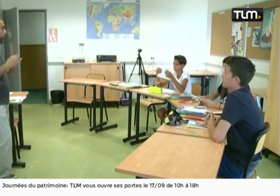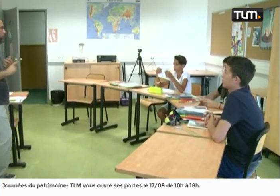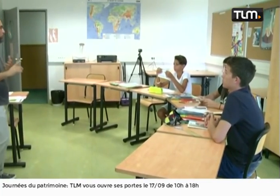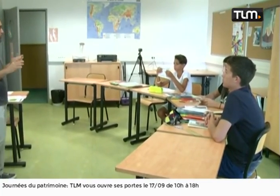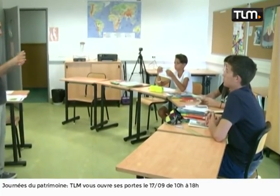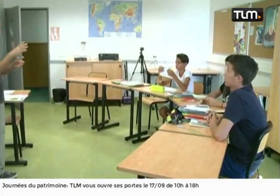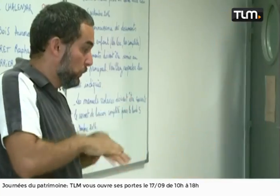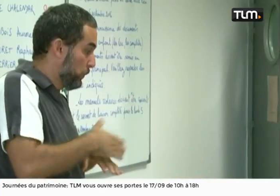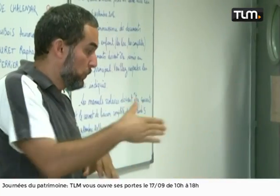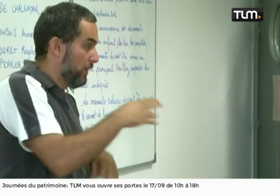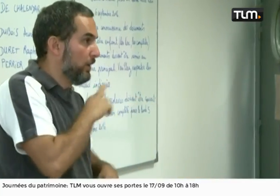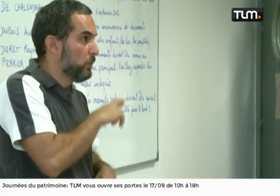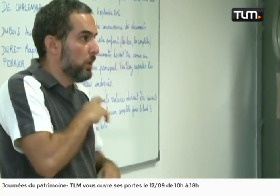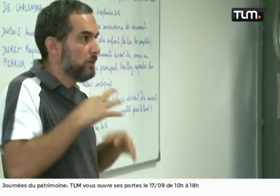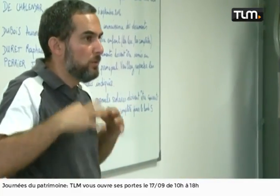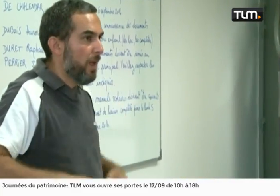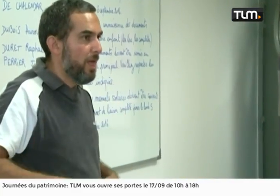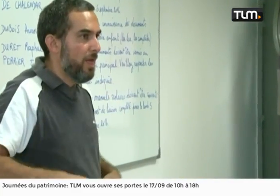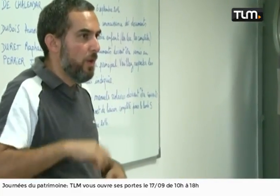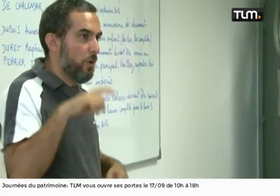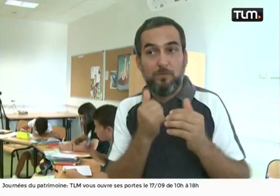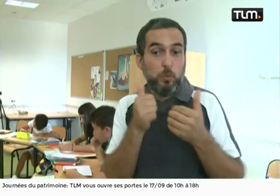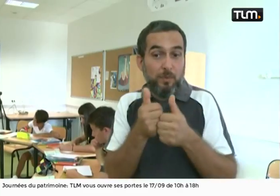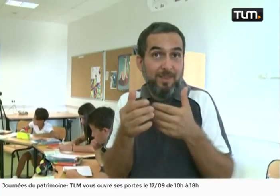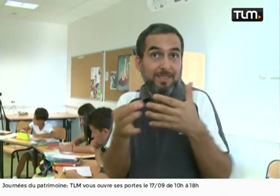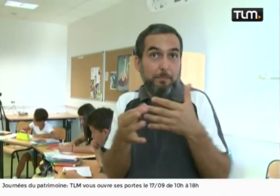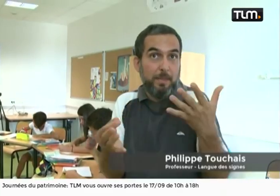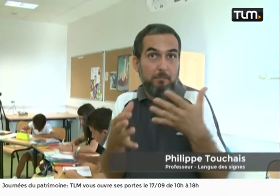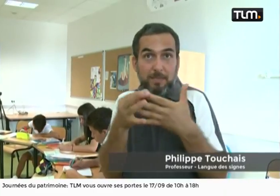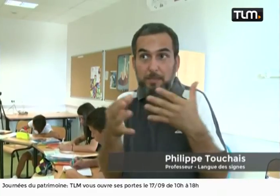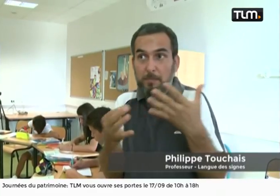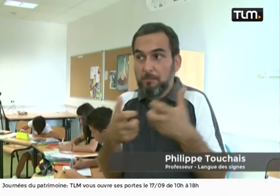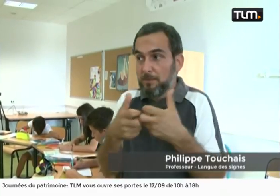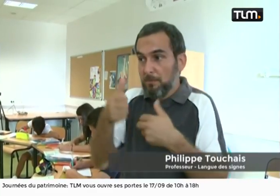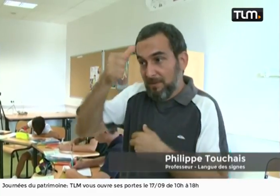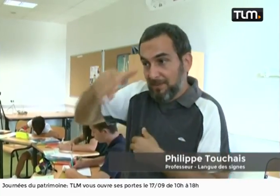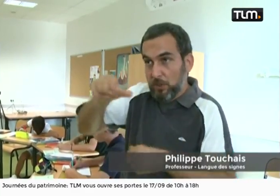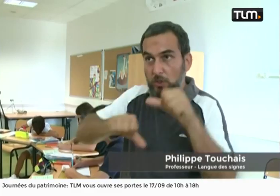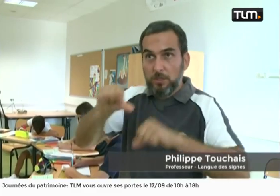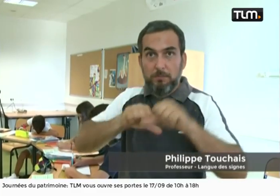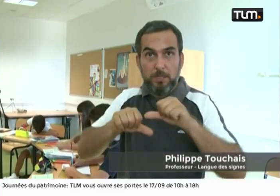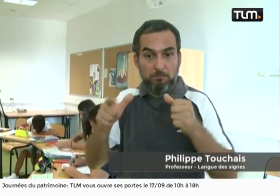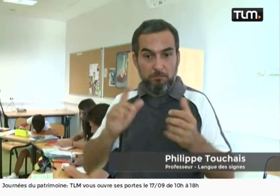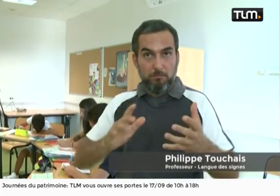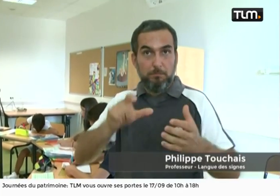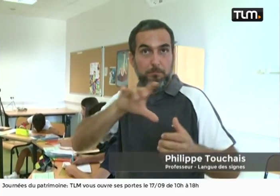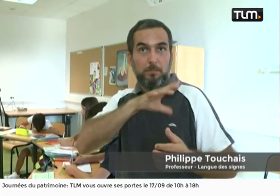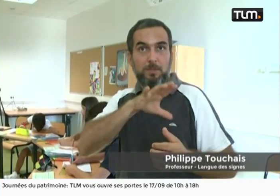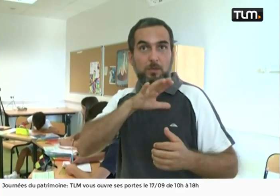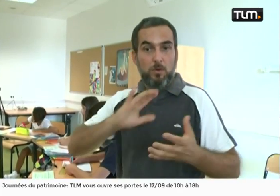matières, Jessie, Alexis et Matt rejoignent leurs camarades entendants. Par exemple en physique-chimie, le professeur lui-même ne connaît